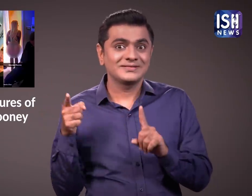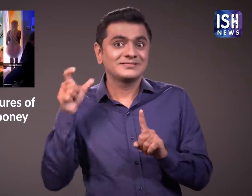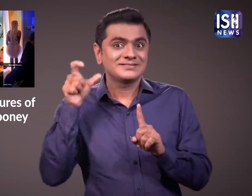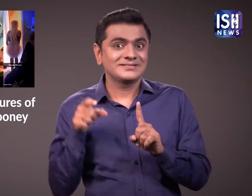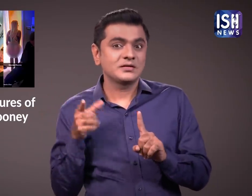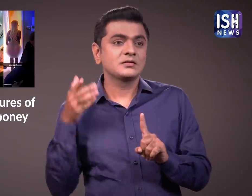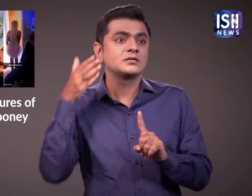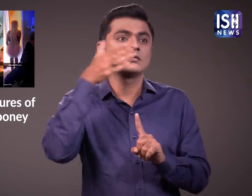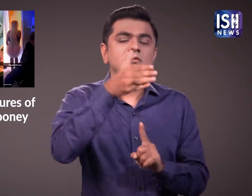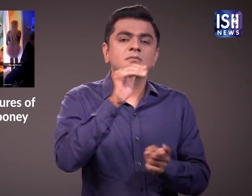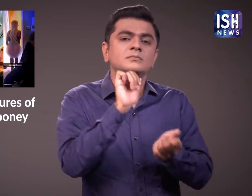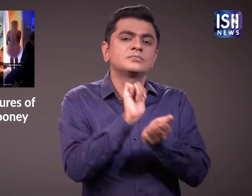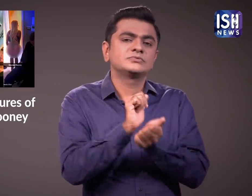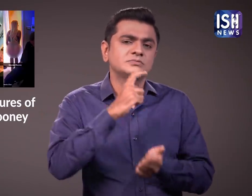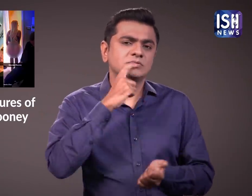में शिकायत दर्ज कराई।